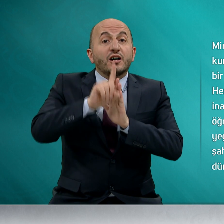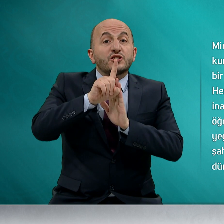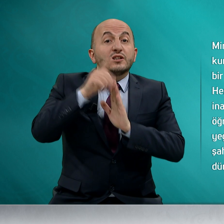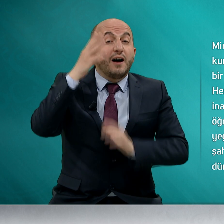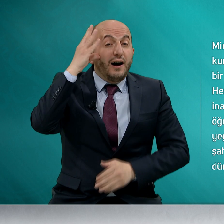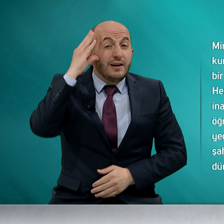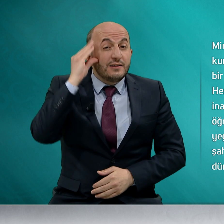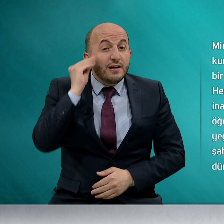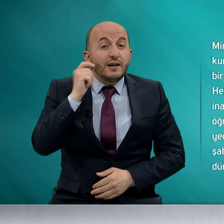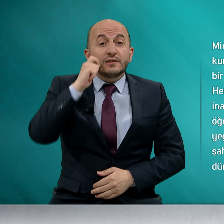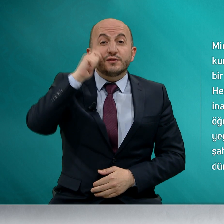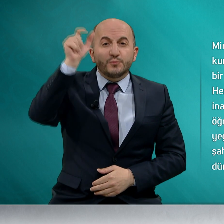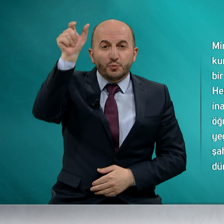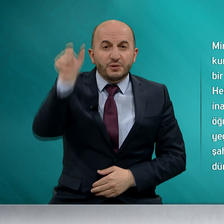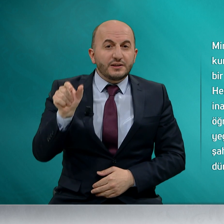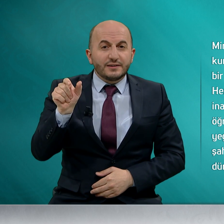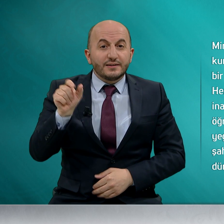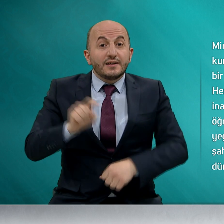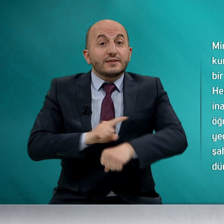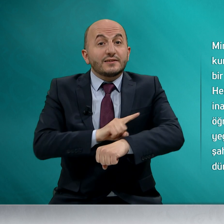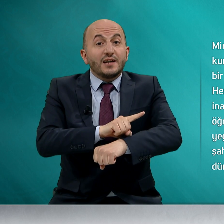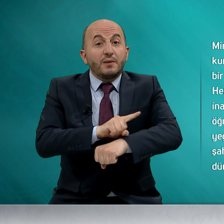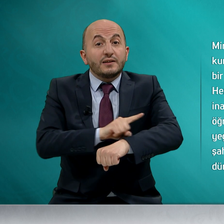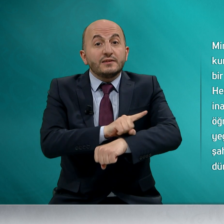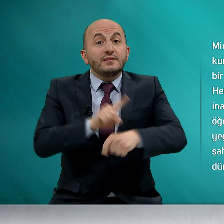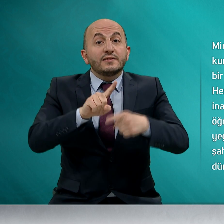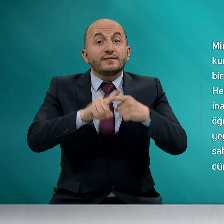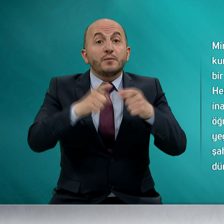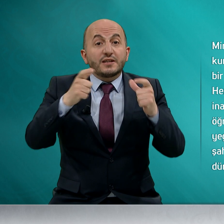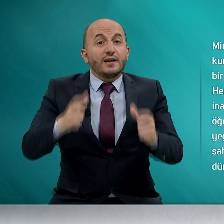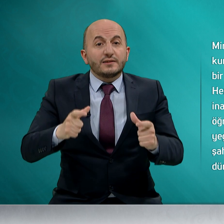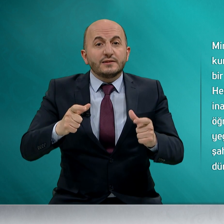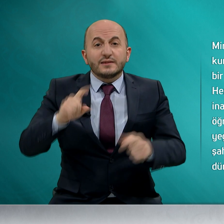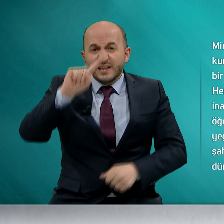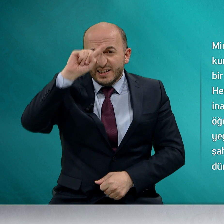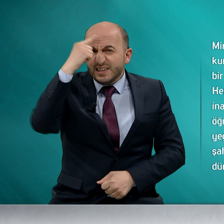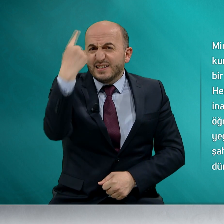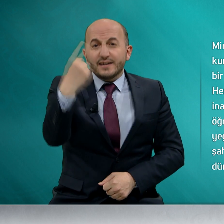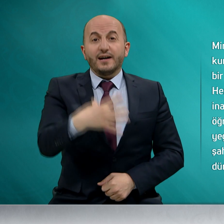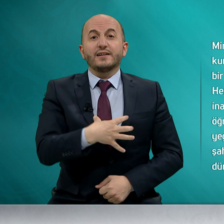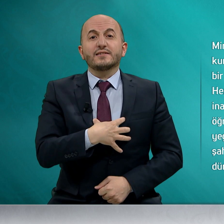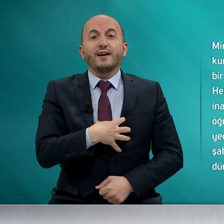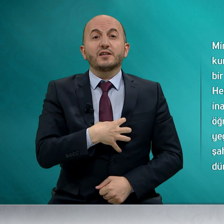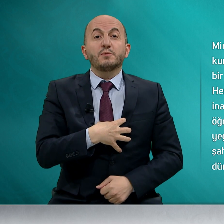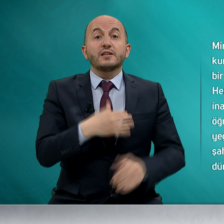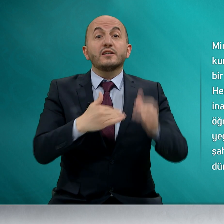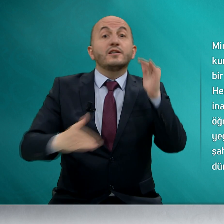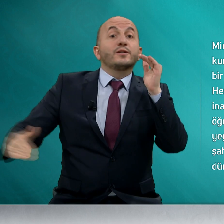Miracı anlayan mümin, zamanın ve mekanın yegane sahibi,